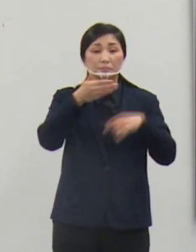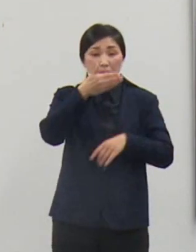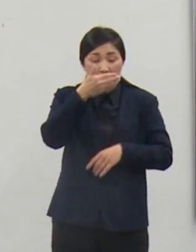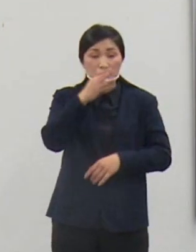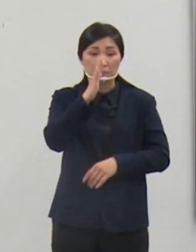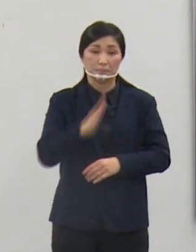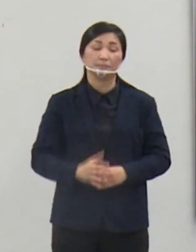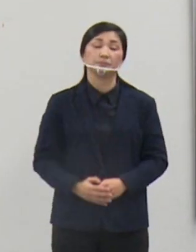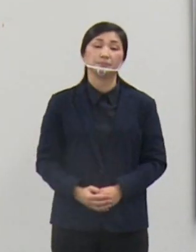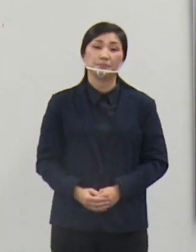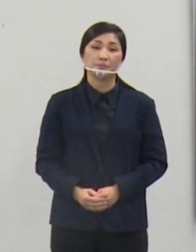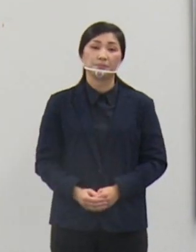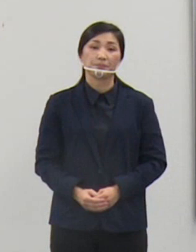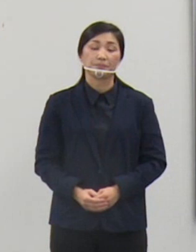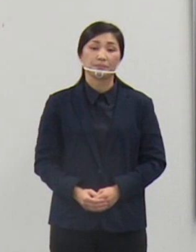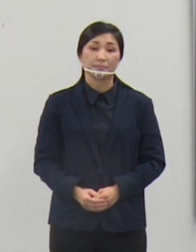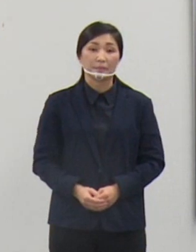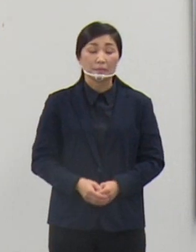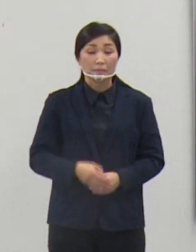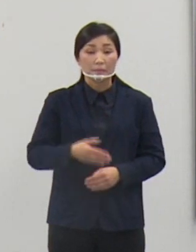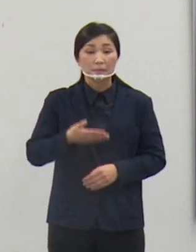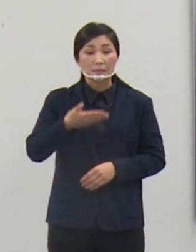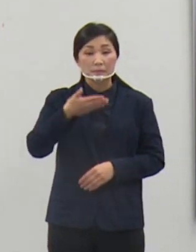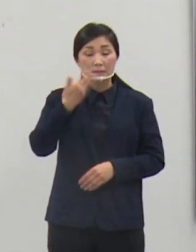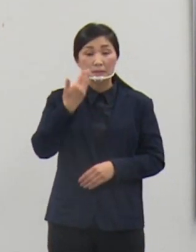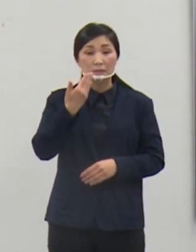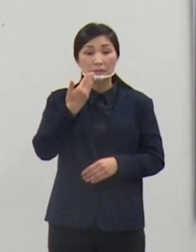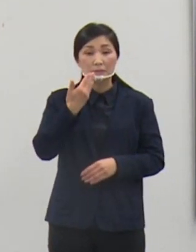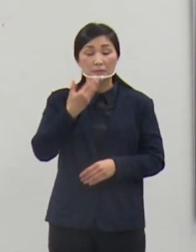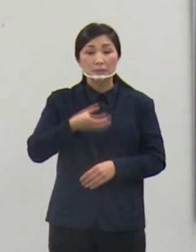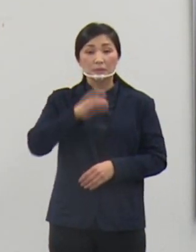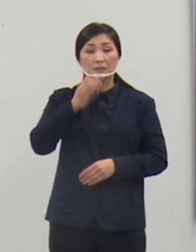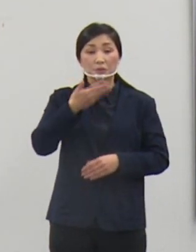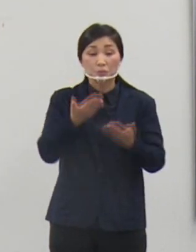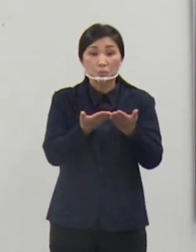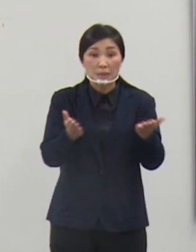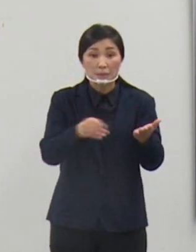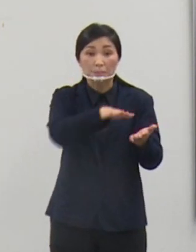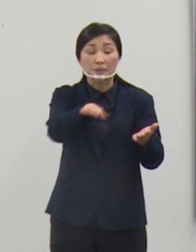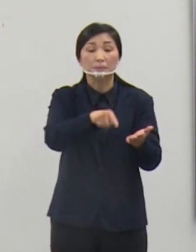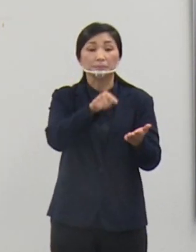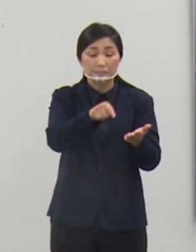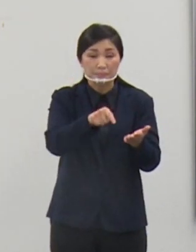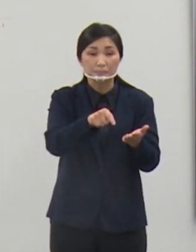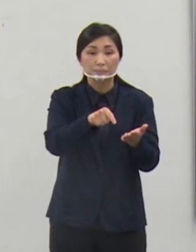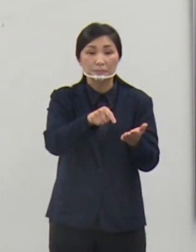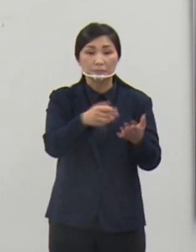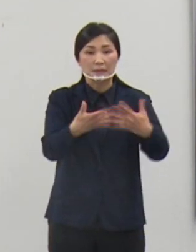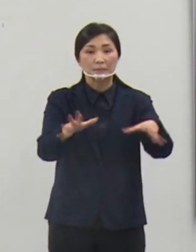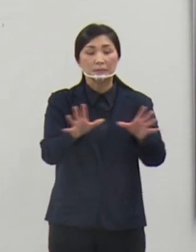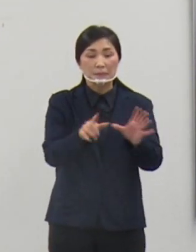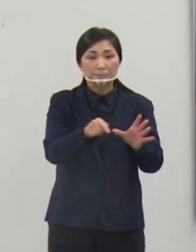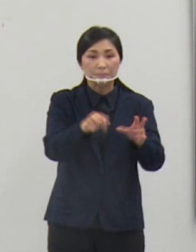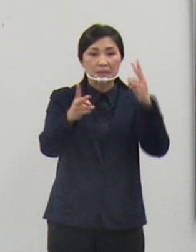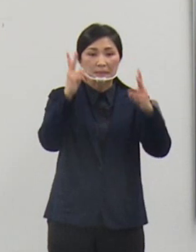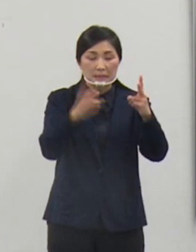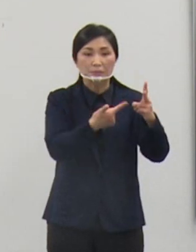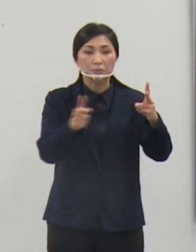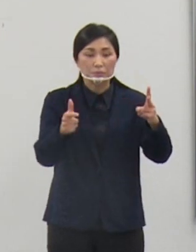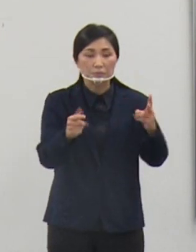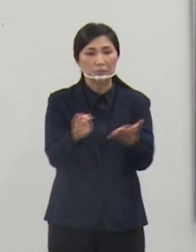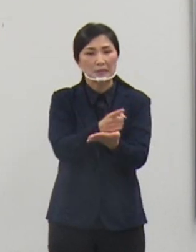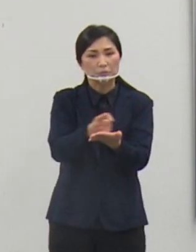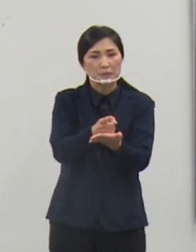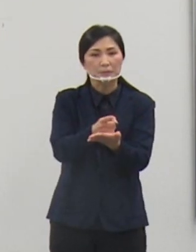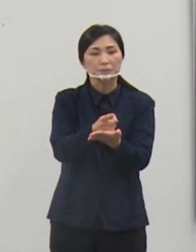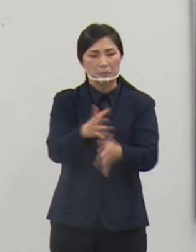します。また飲食店の皆様におかれましては、業界団体のガイドラインを遵守し感染防止対策に取り